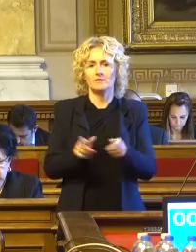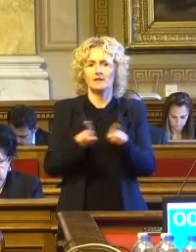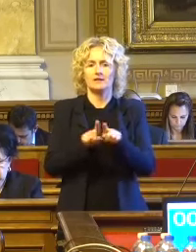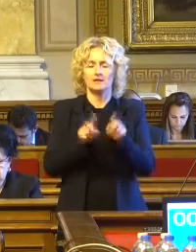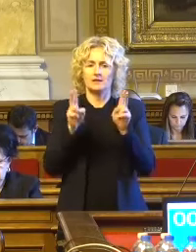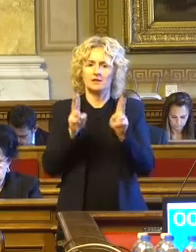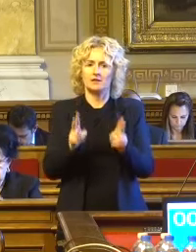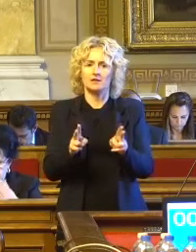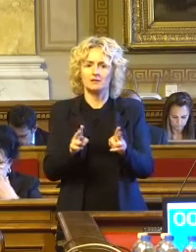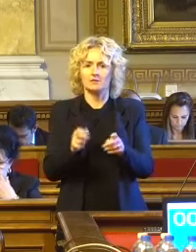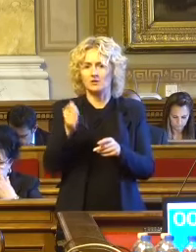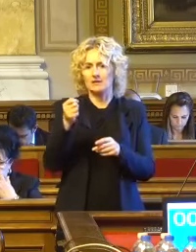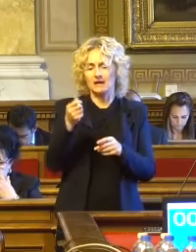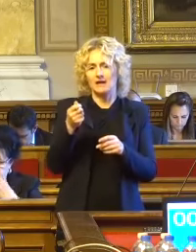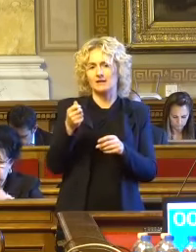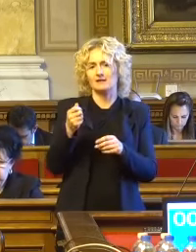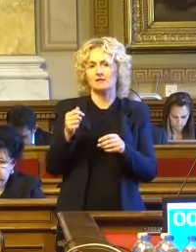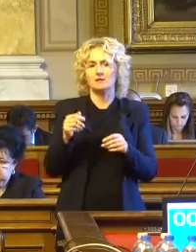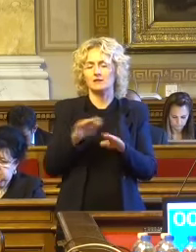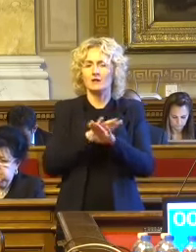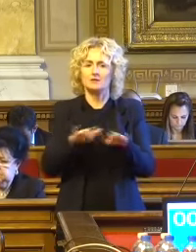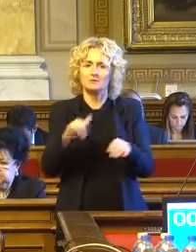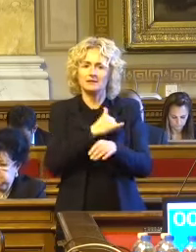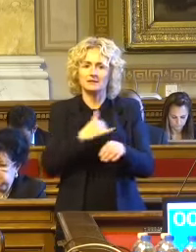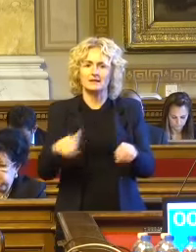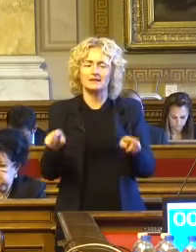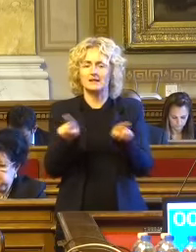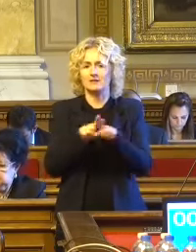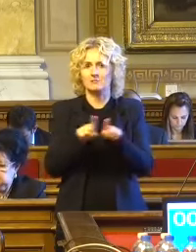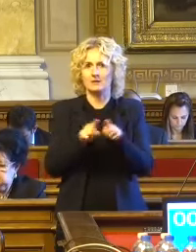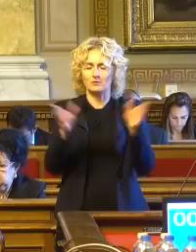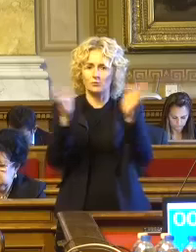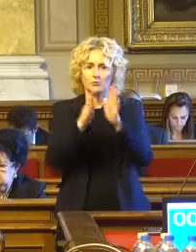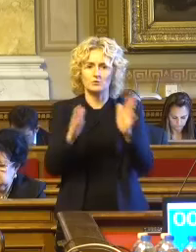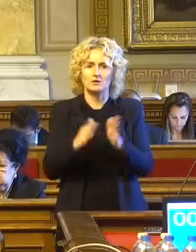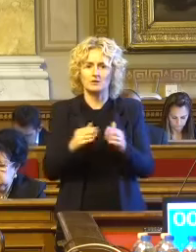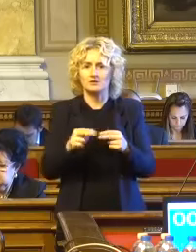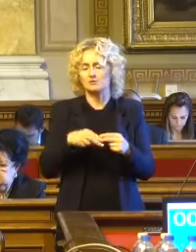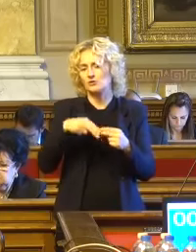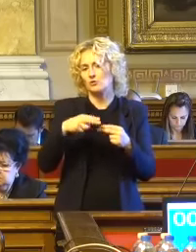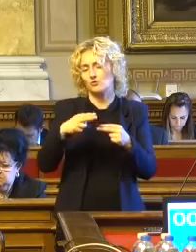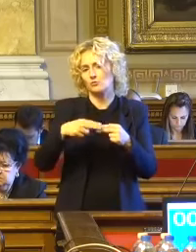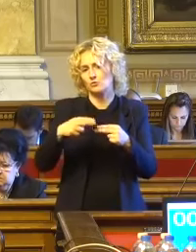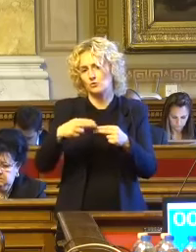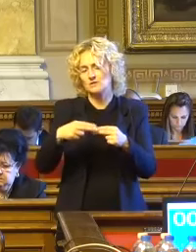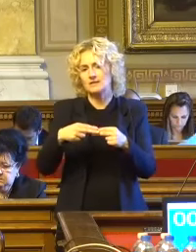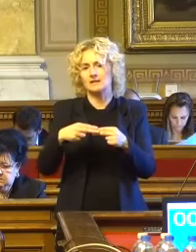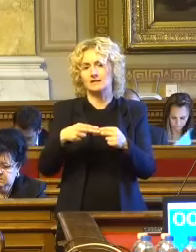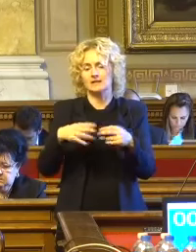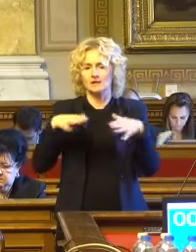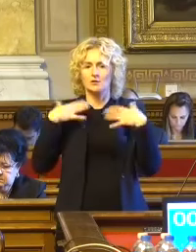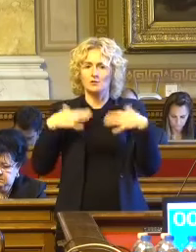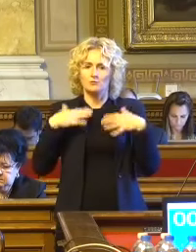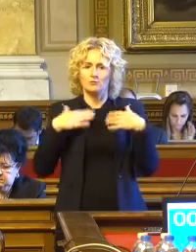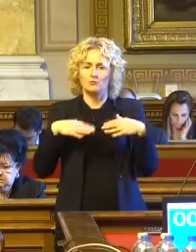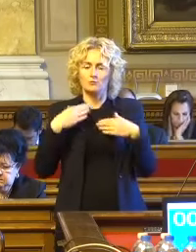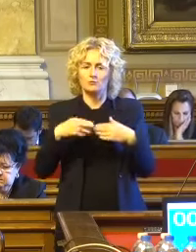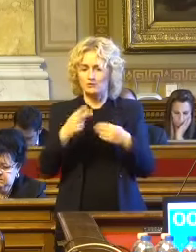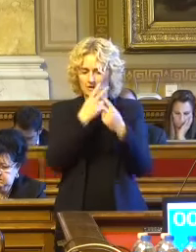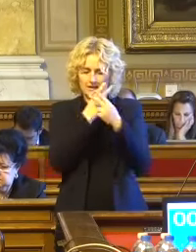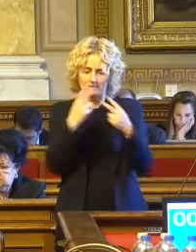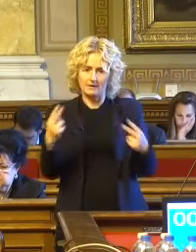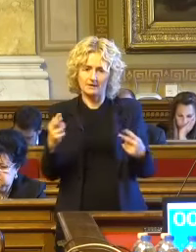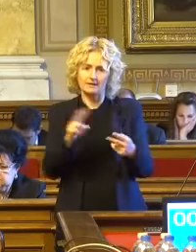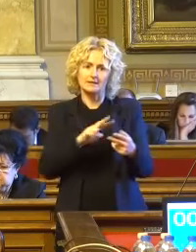nyilván az árainkat minden évben úgy alakítjuk ki, hogy az összes környező fürdőt megnézzük, és nem hogy csak még itt a környékbe, tehát a megyébe, hanem